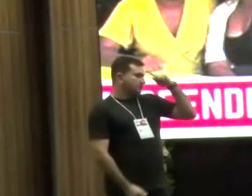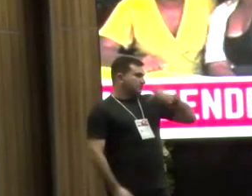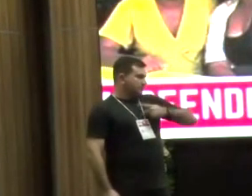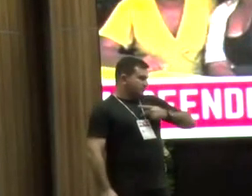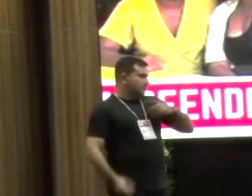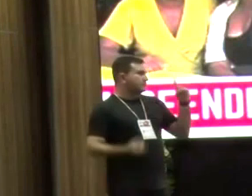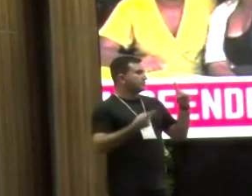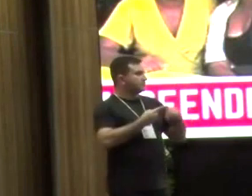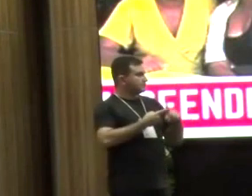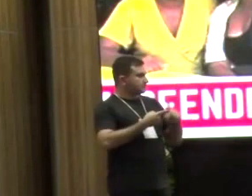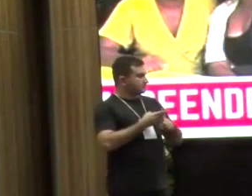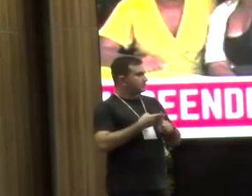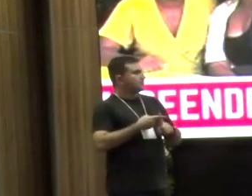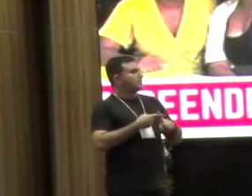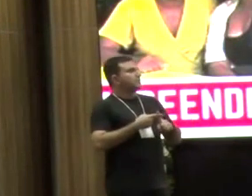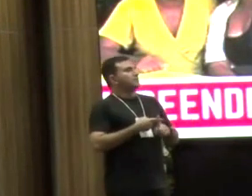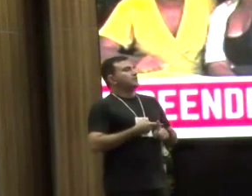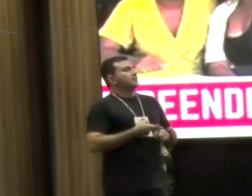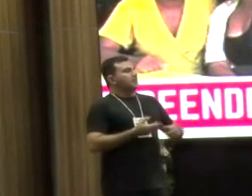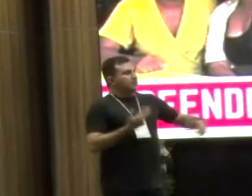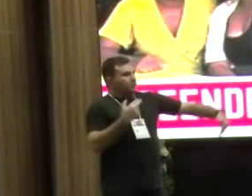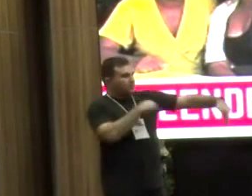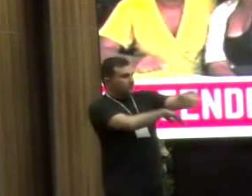individuais, coletivas,